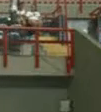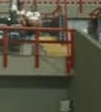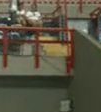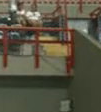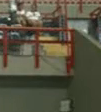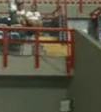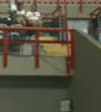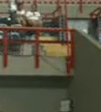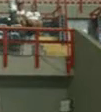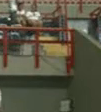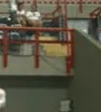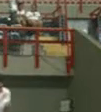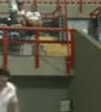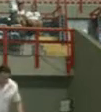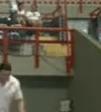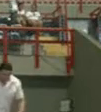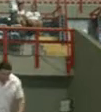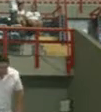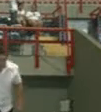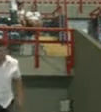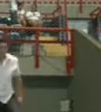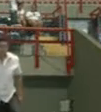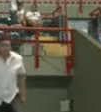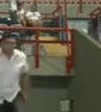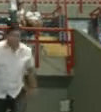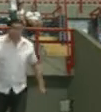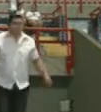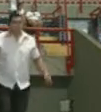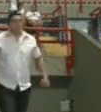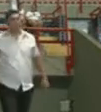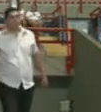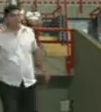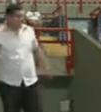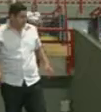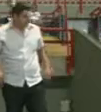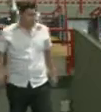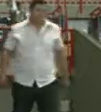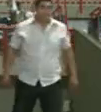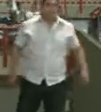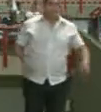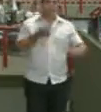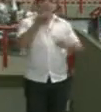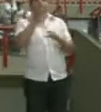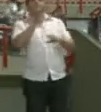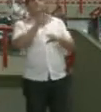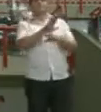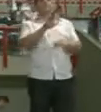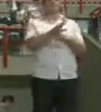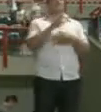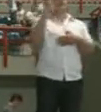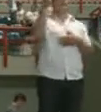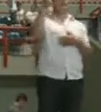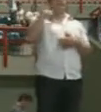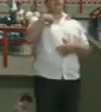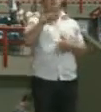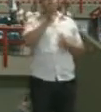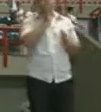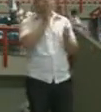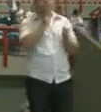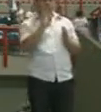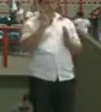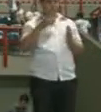Pessoal, antes de mais nada, já parabenizar o projeto, tá? Eu conhecia só, pelo jornal.